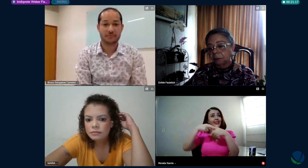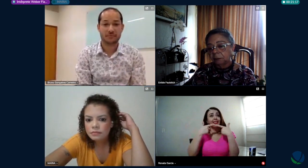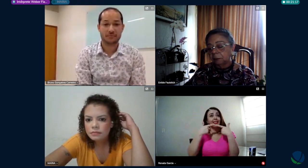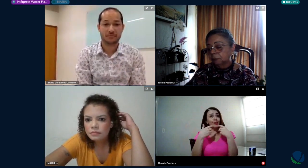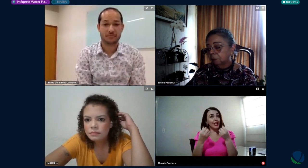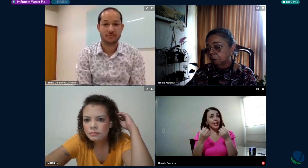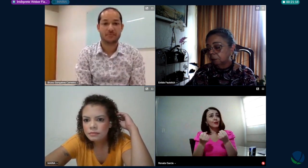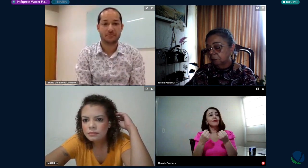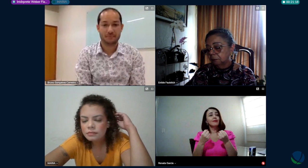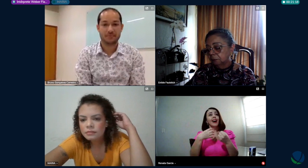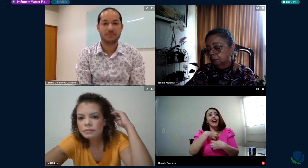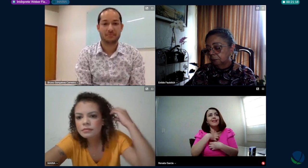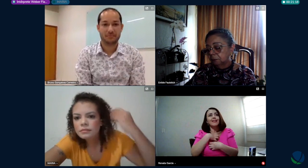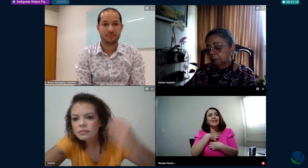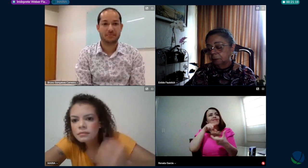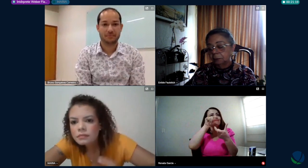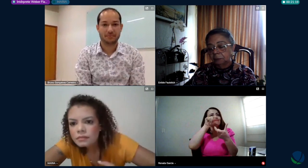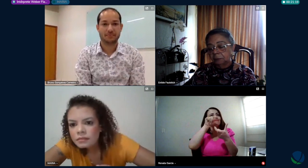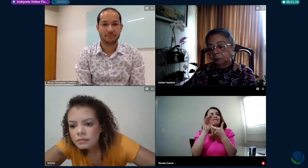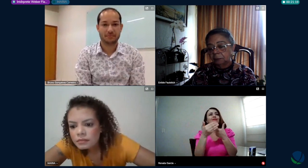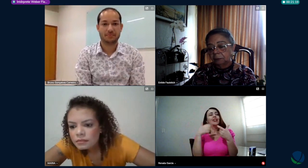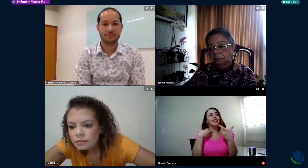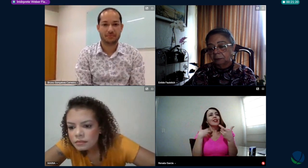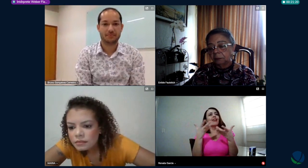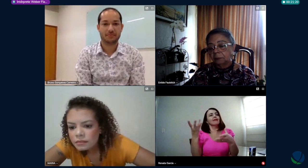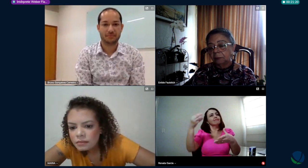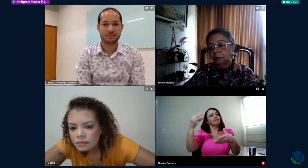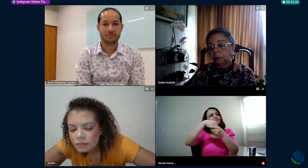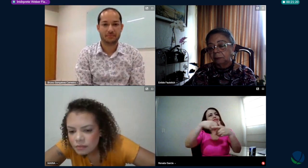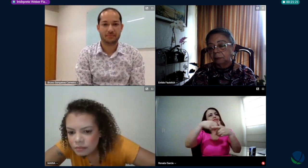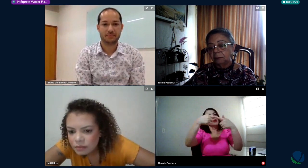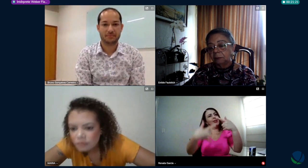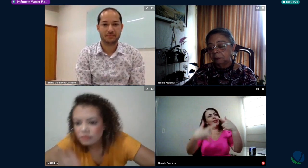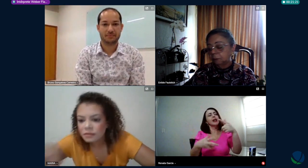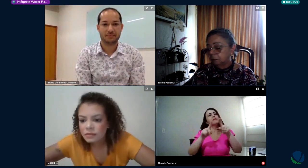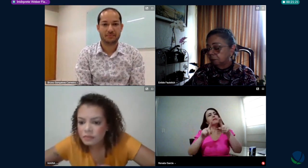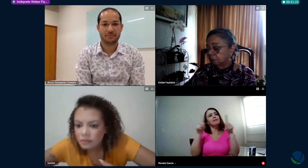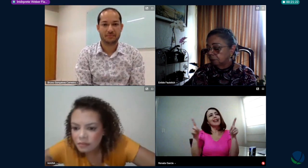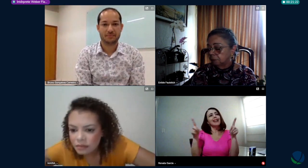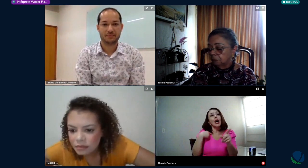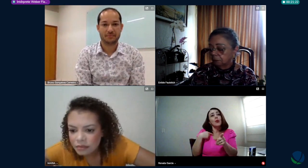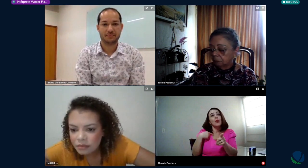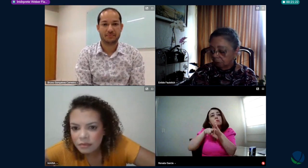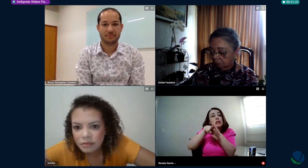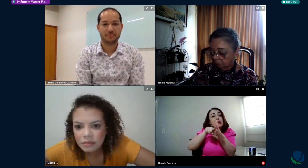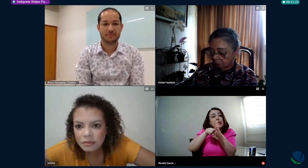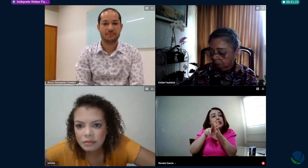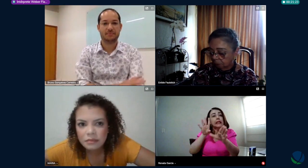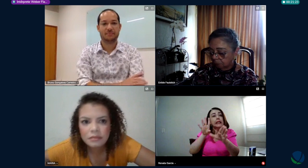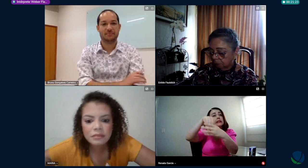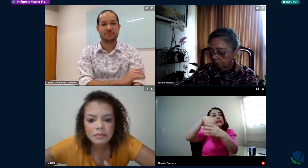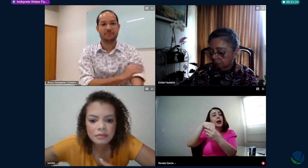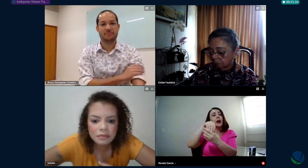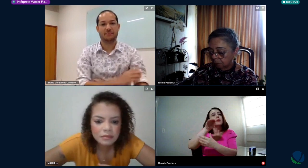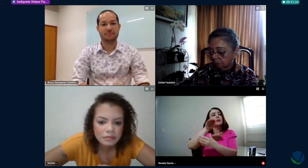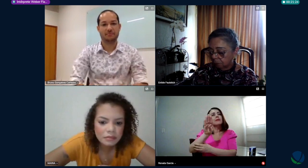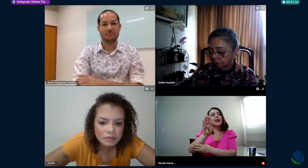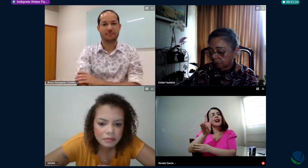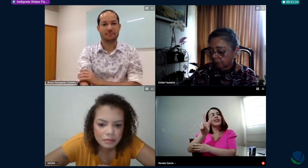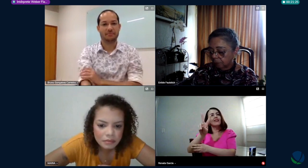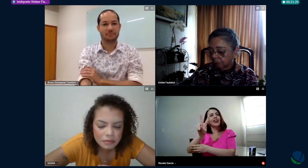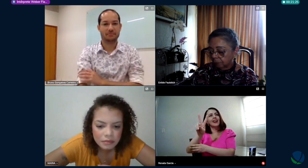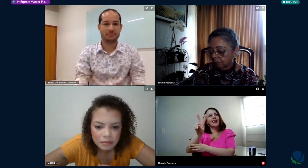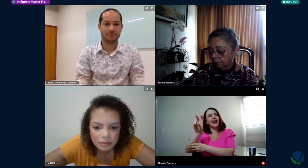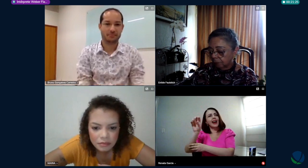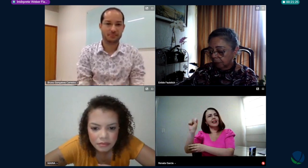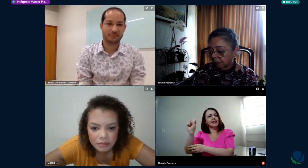muita falha, né? Muita falta, bastante sinais nessa área da saúde. E aí